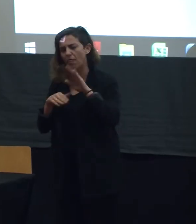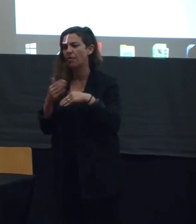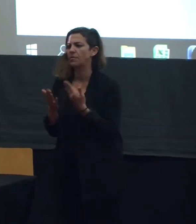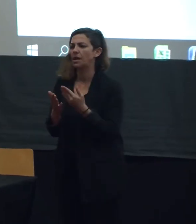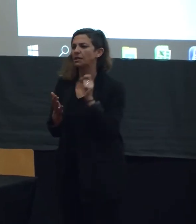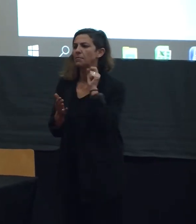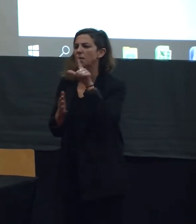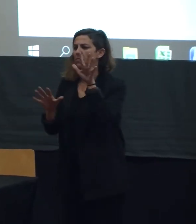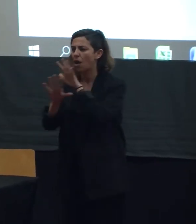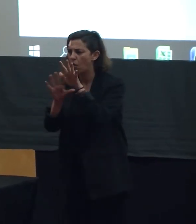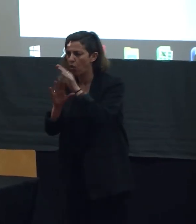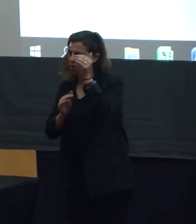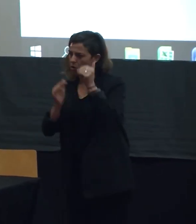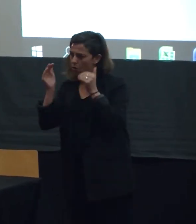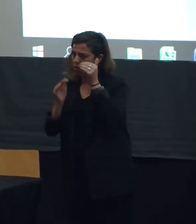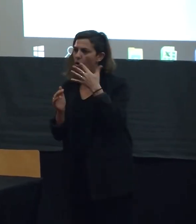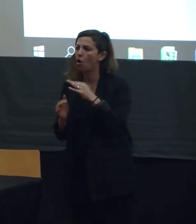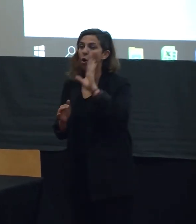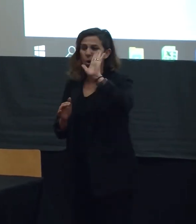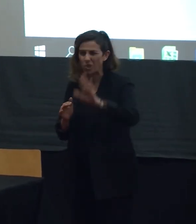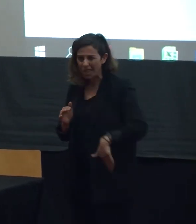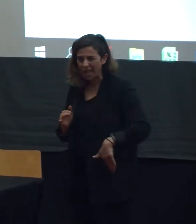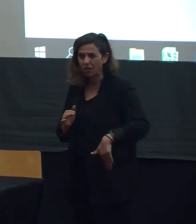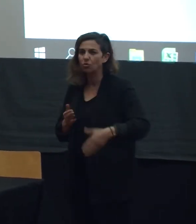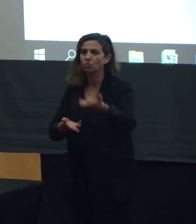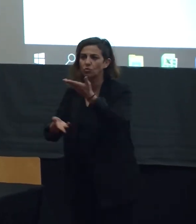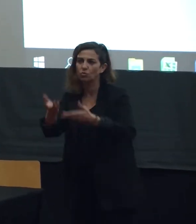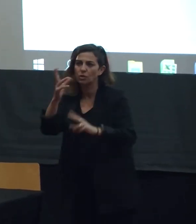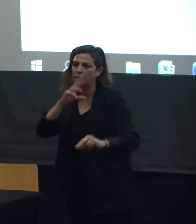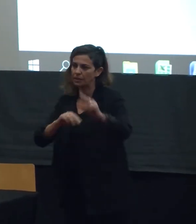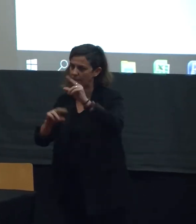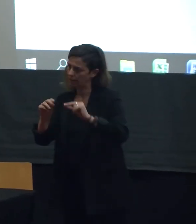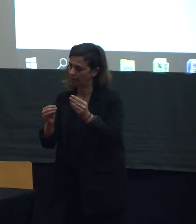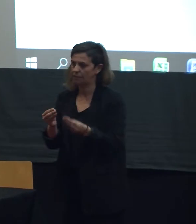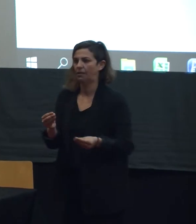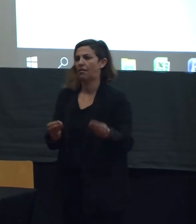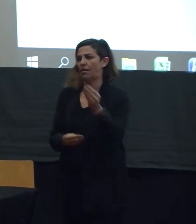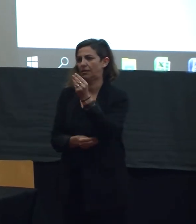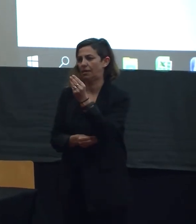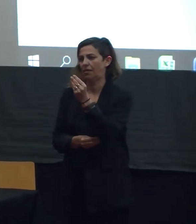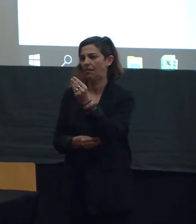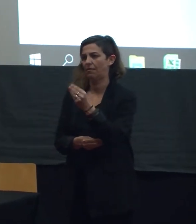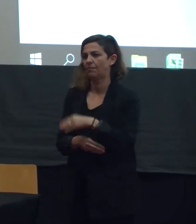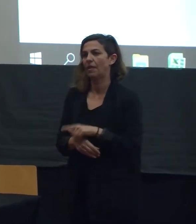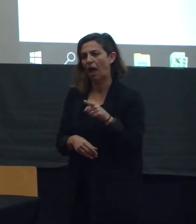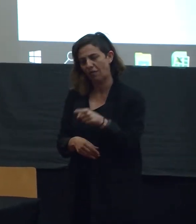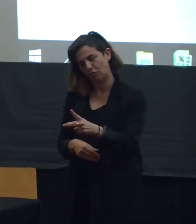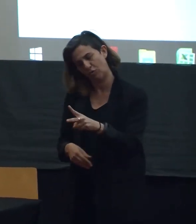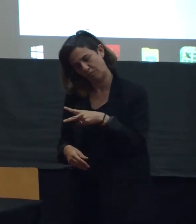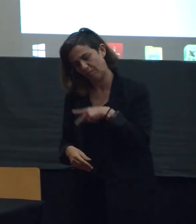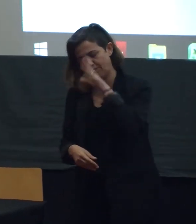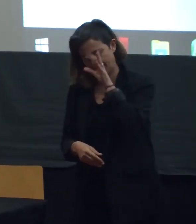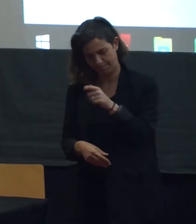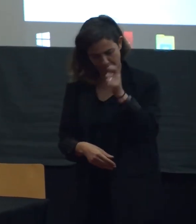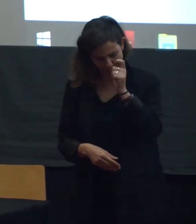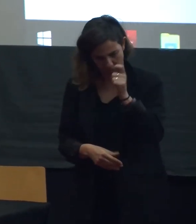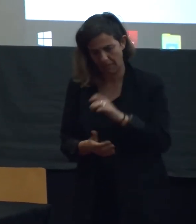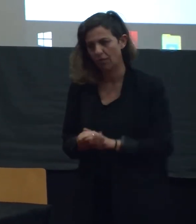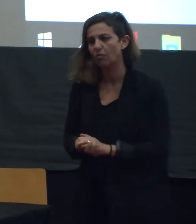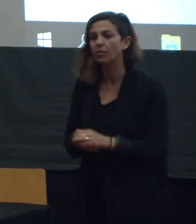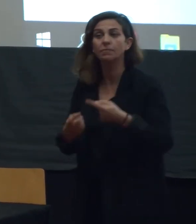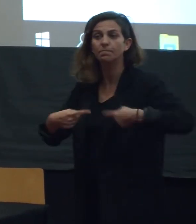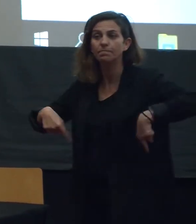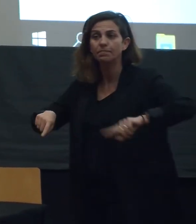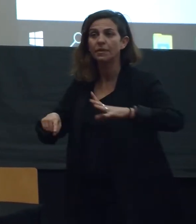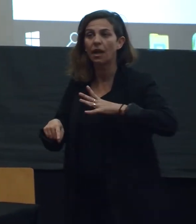γιατί έτσι θα γίνει καλύτερη συζήτηση στο τέλος. Νομίζω πως έχει απόλυτο δίκιο. Οι περισσότεροι από εμάς συμμεριζόμαστε